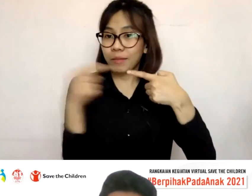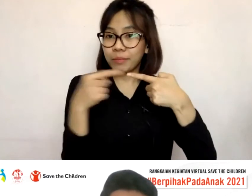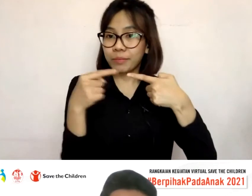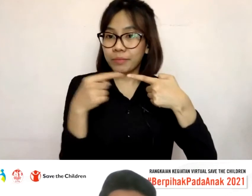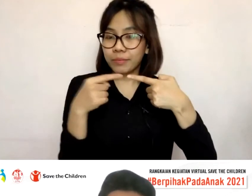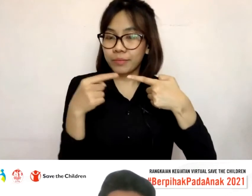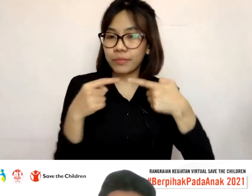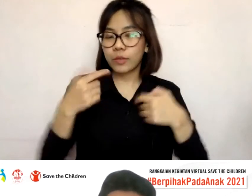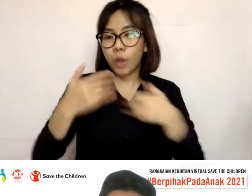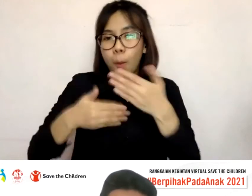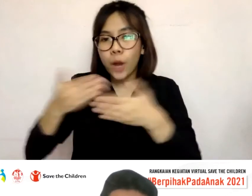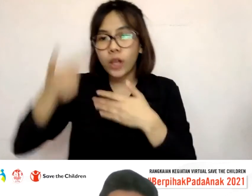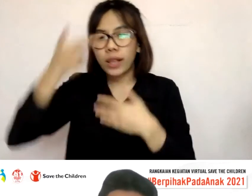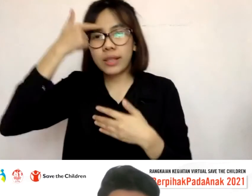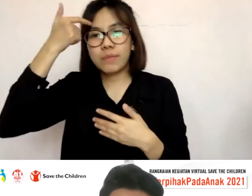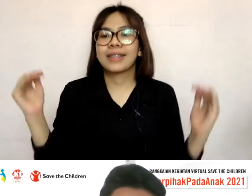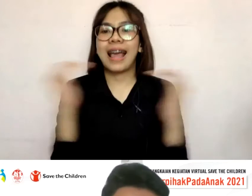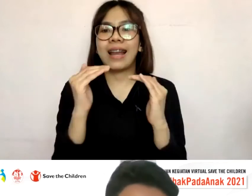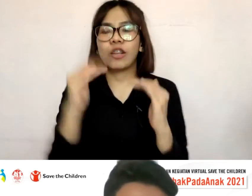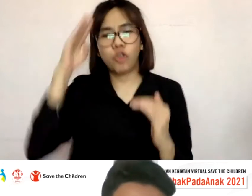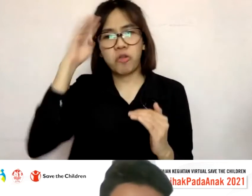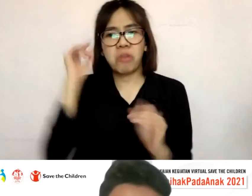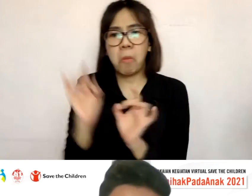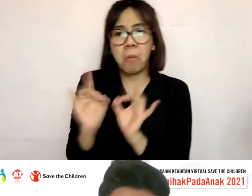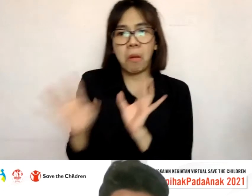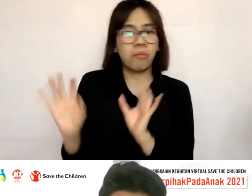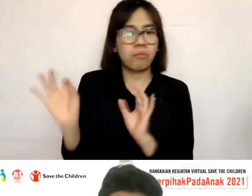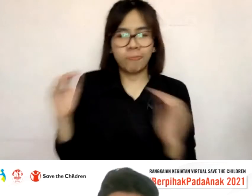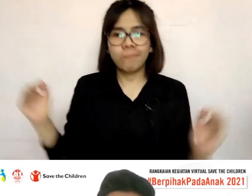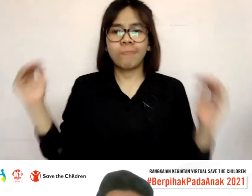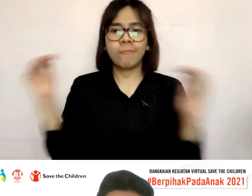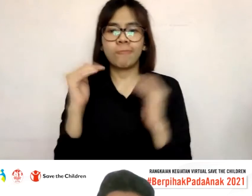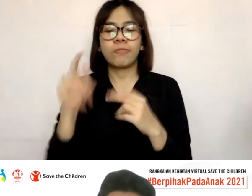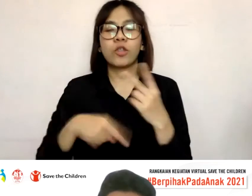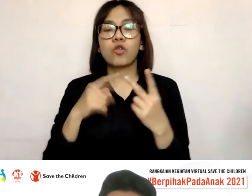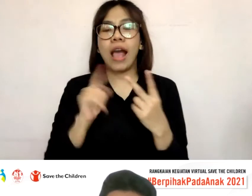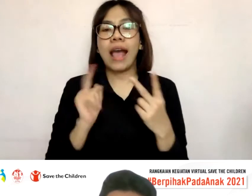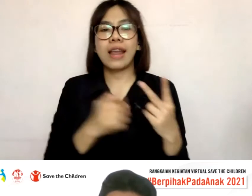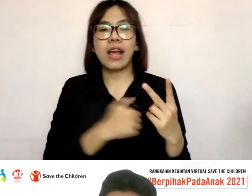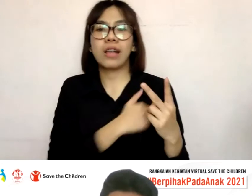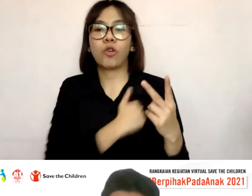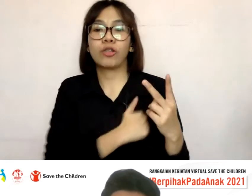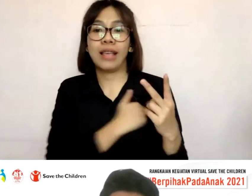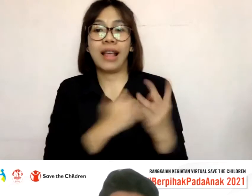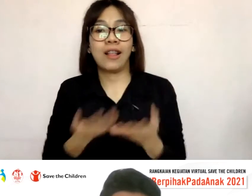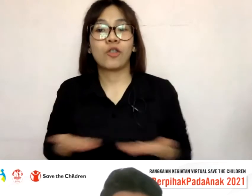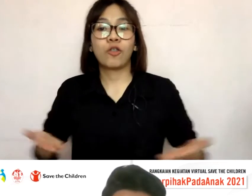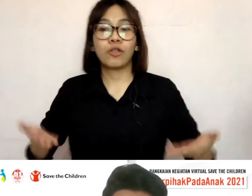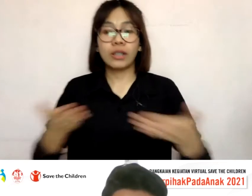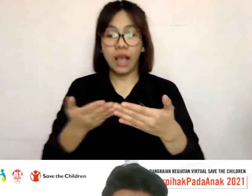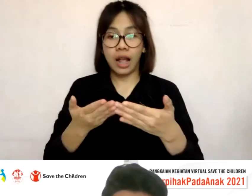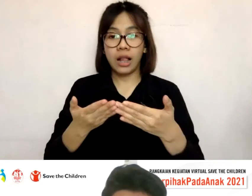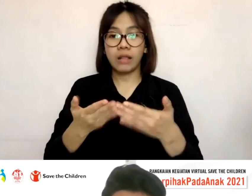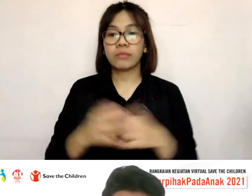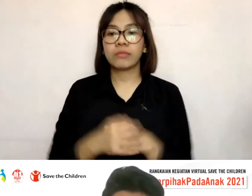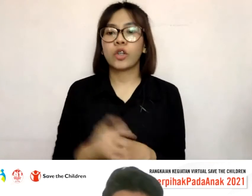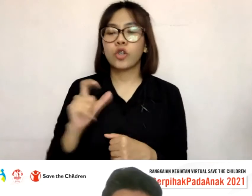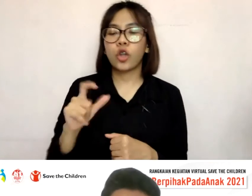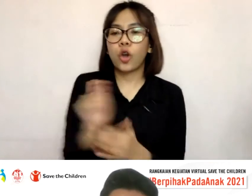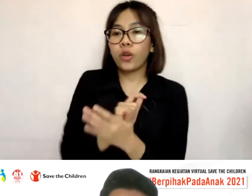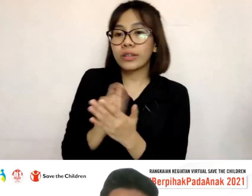aspek pembelajaran, ya mencakup materi, bahan ajar, proses belajar mengajar, kayak interaksi guru, pendidik, dan